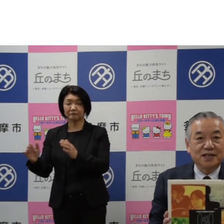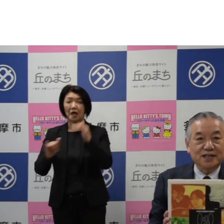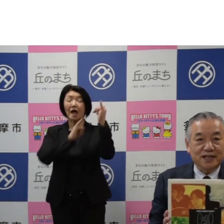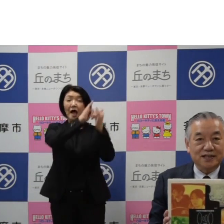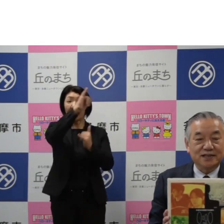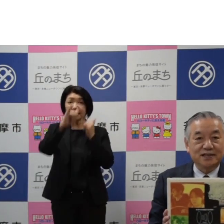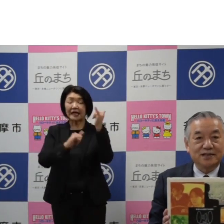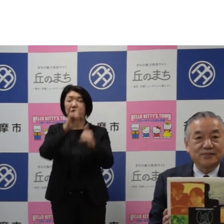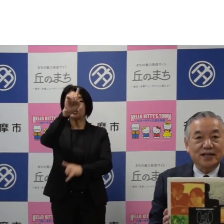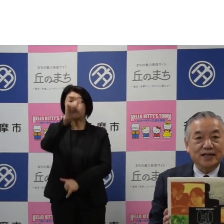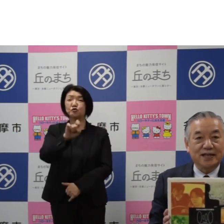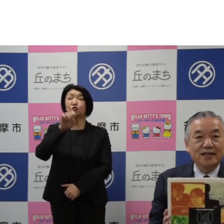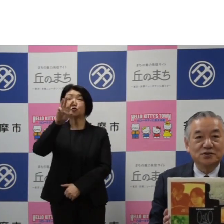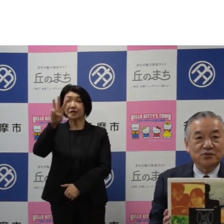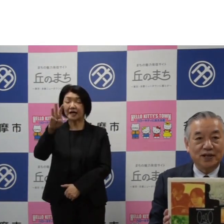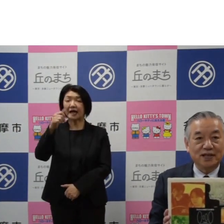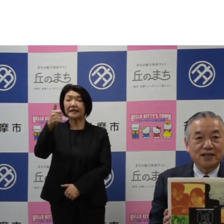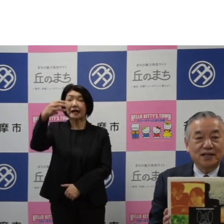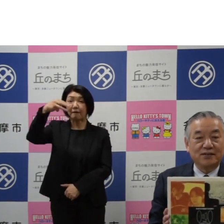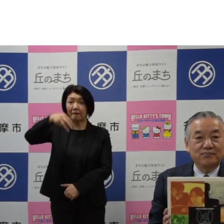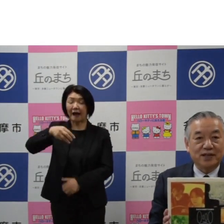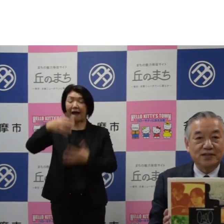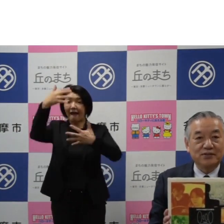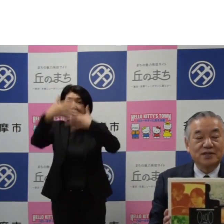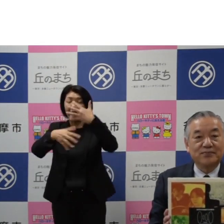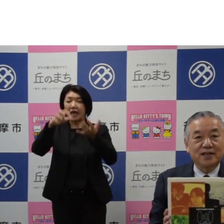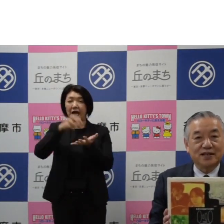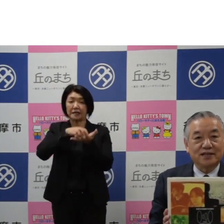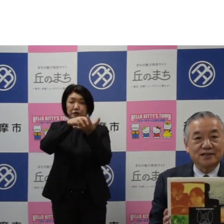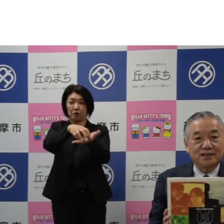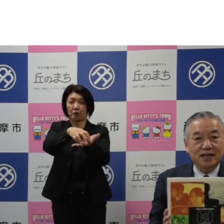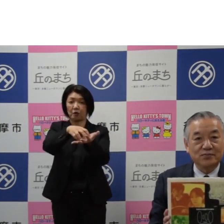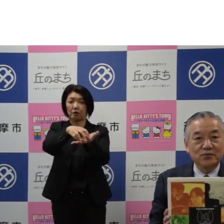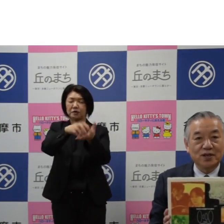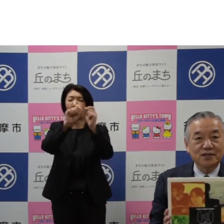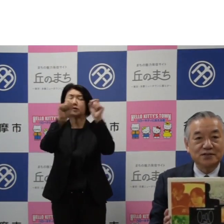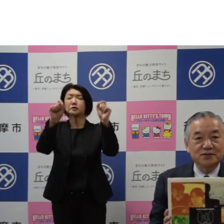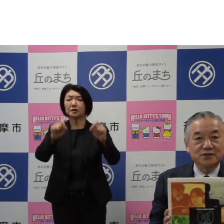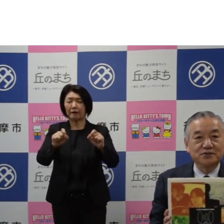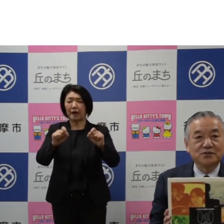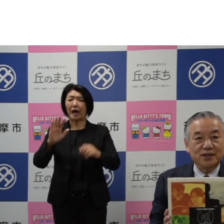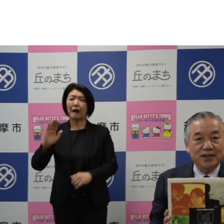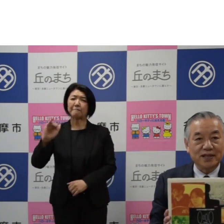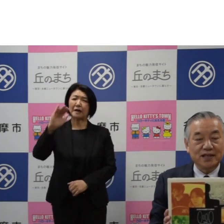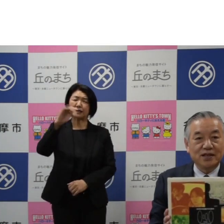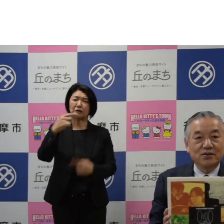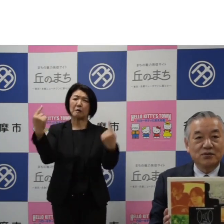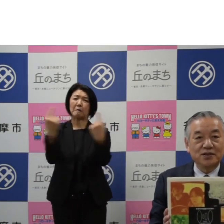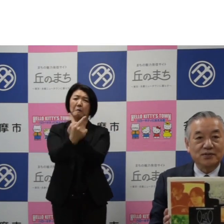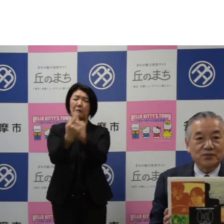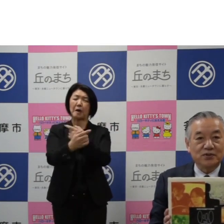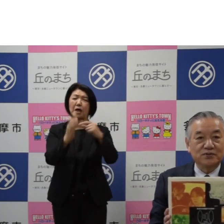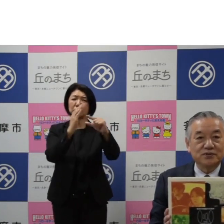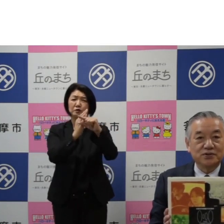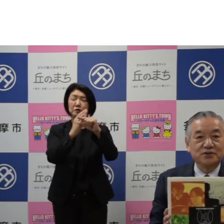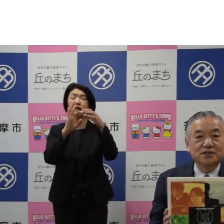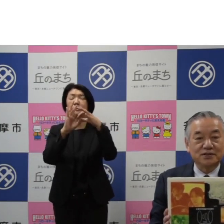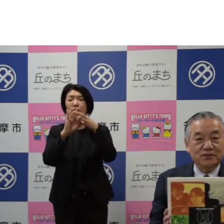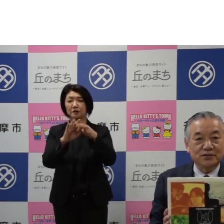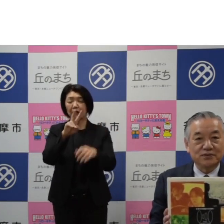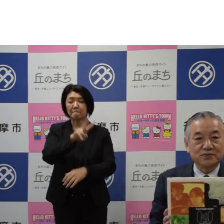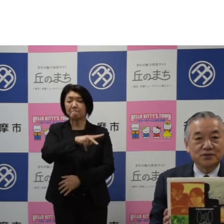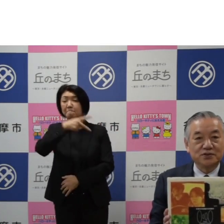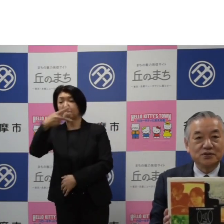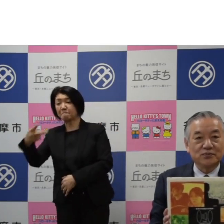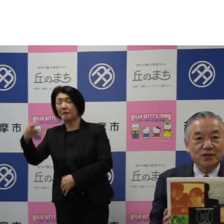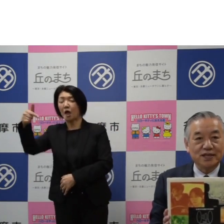第13回多摩映画賞はパルテノン多摩が大規模改修中のため、本年も府中市